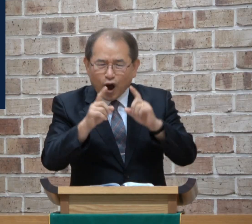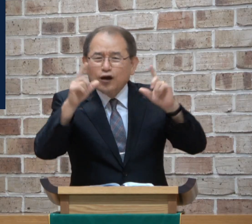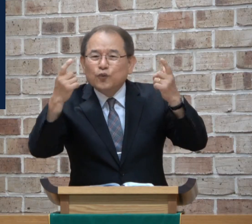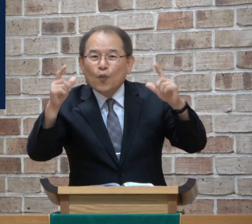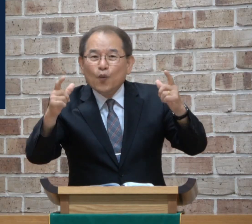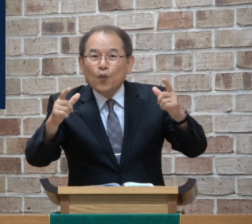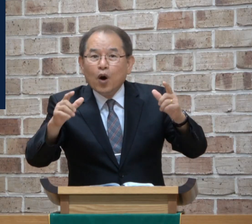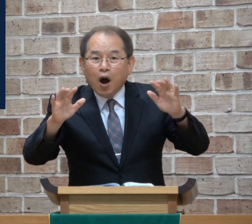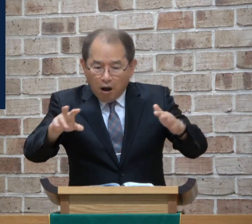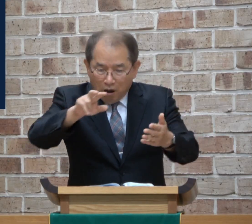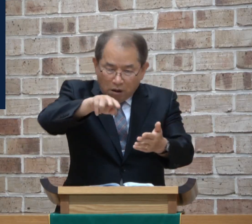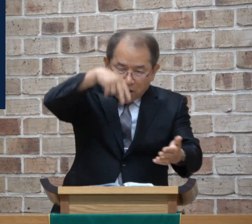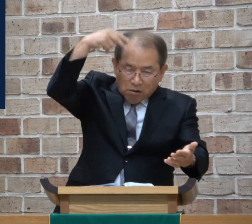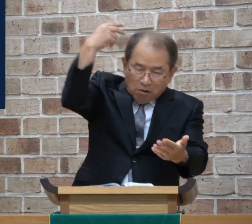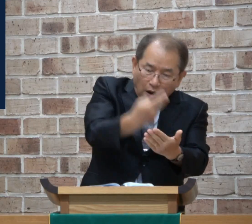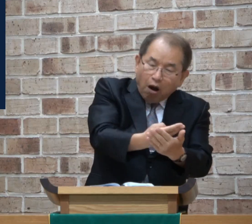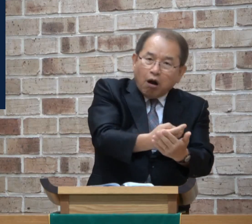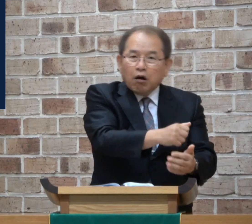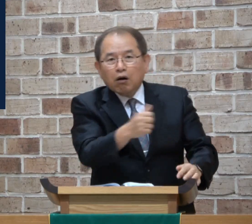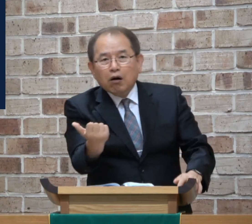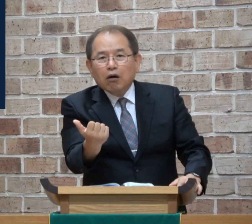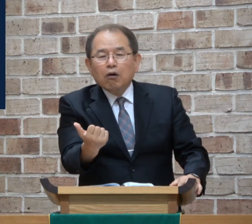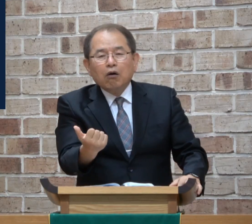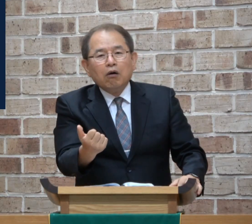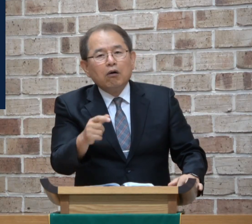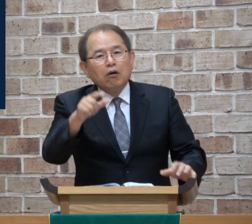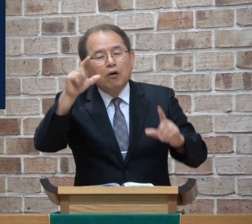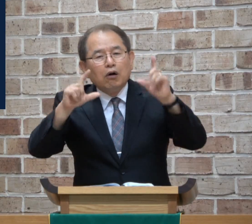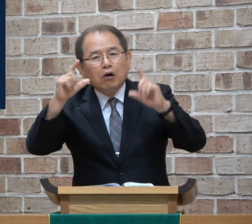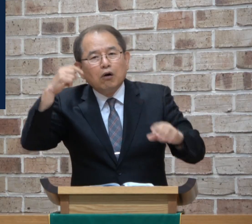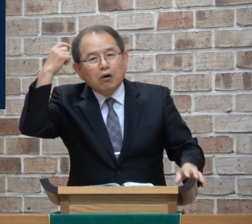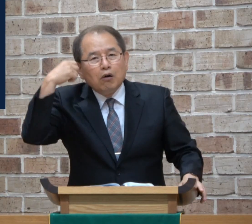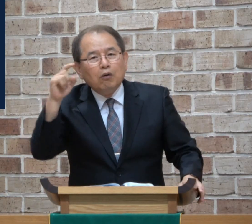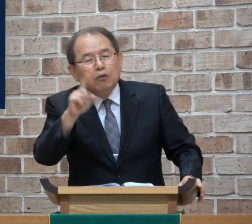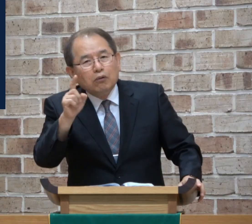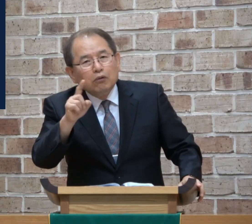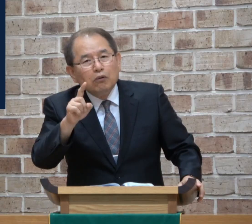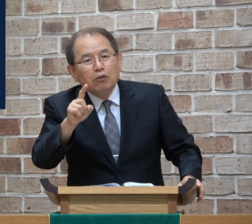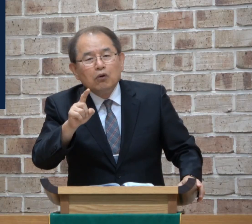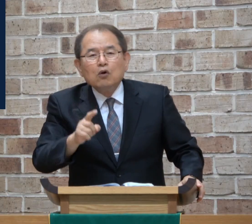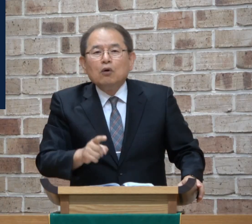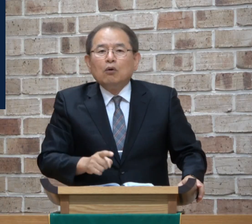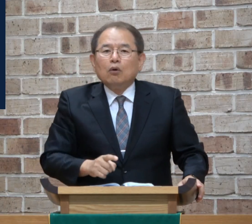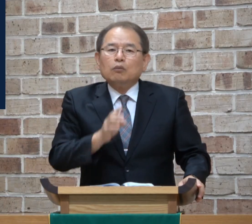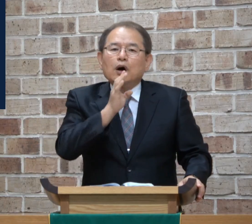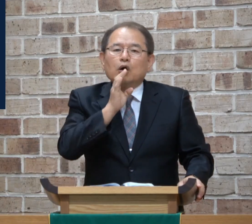속인 거에 대해서 잘못했다고 책망하고 회개하라고 한 것이 아니라 그 즉시 죽었습니다.